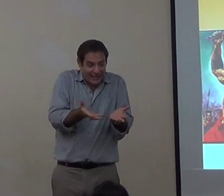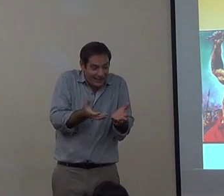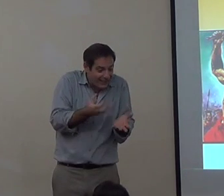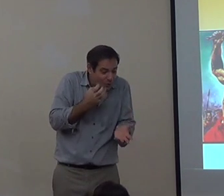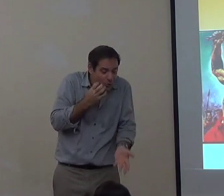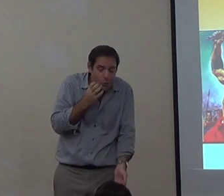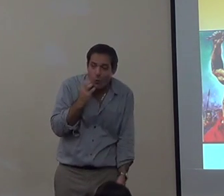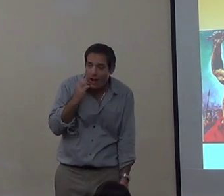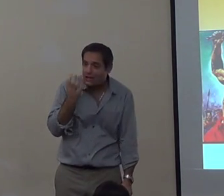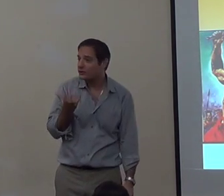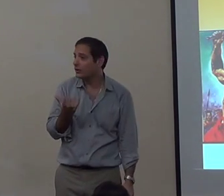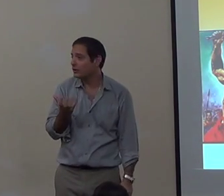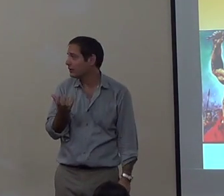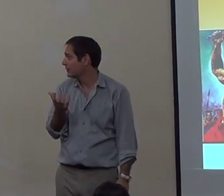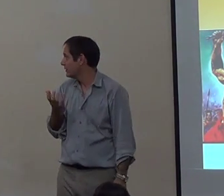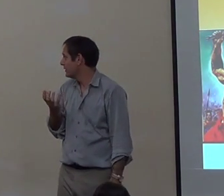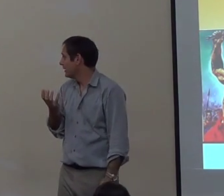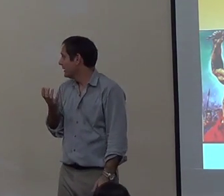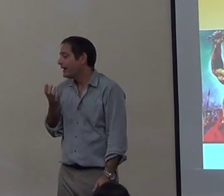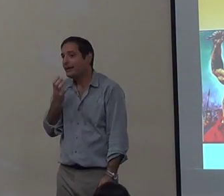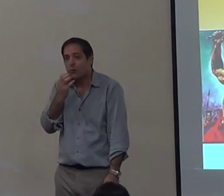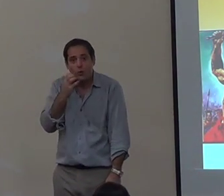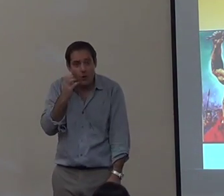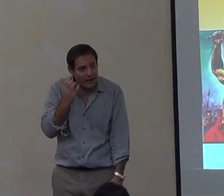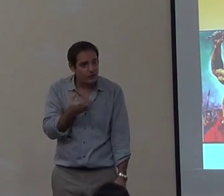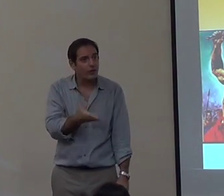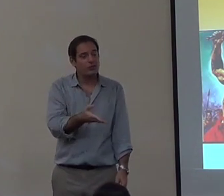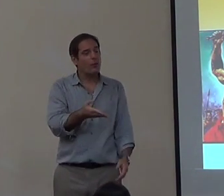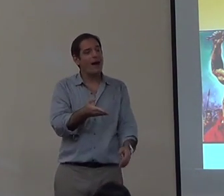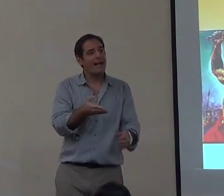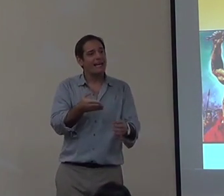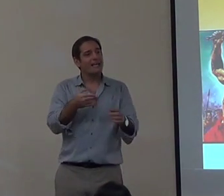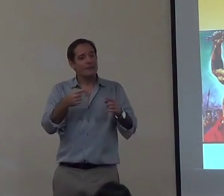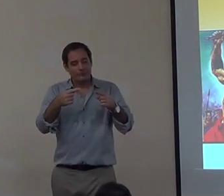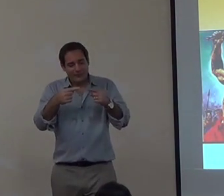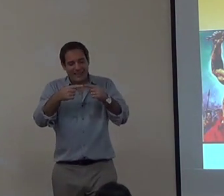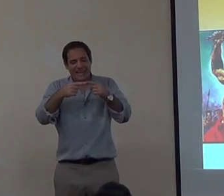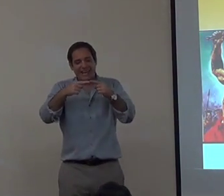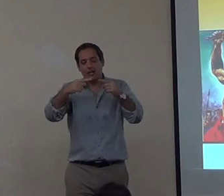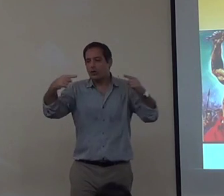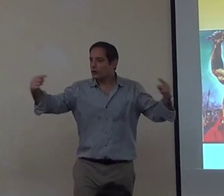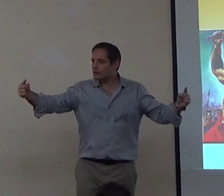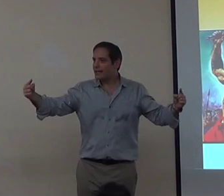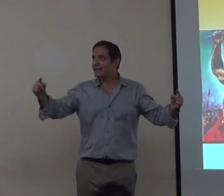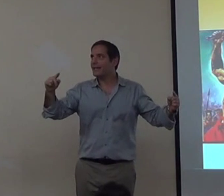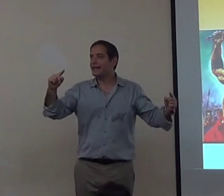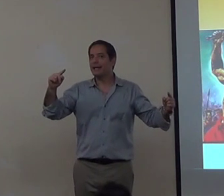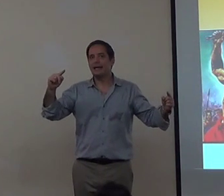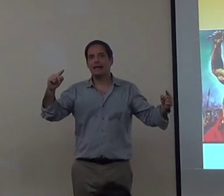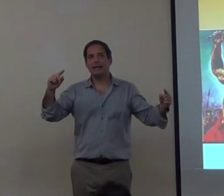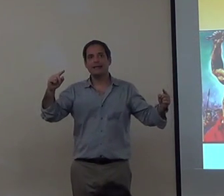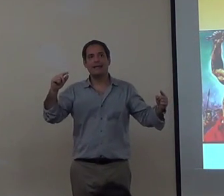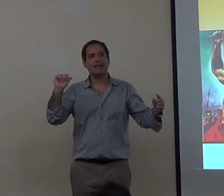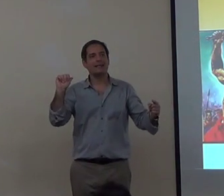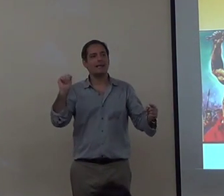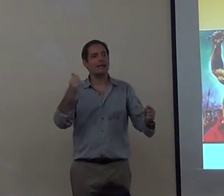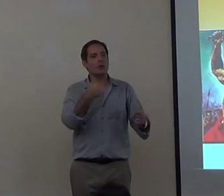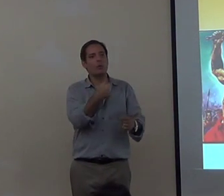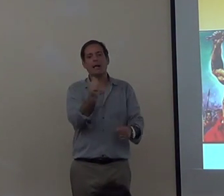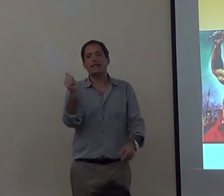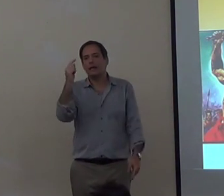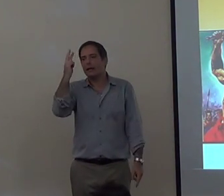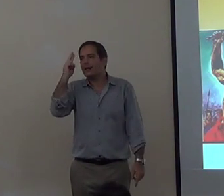es? ¿Qué? Un hueso. Un hueso. Eso va en contra